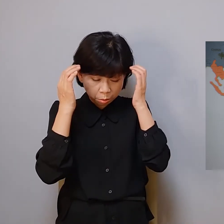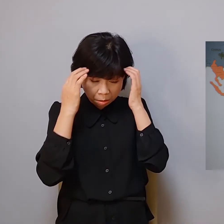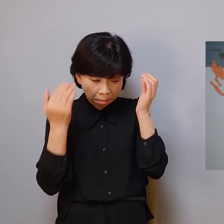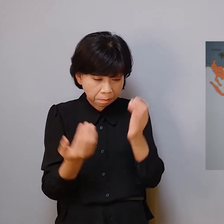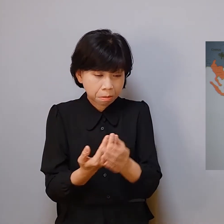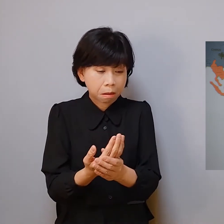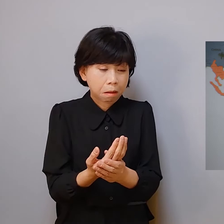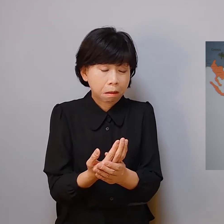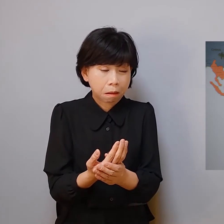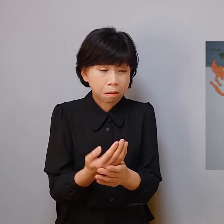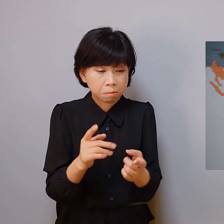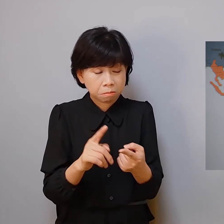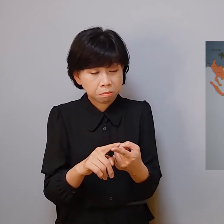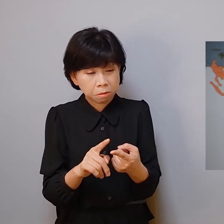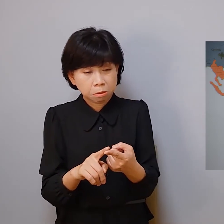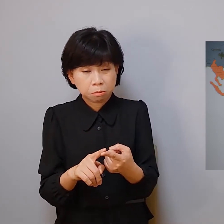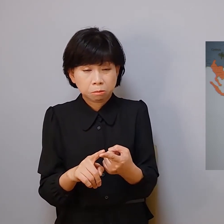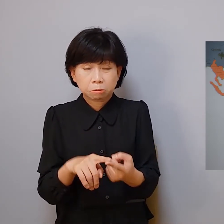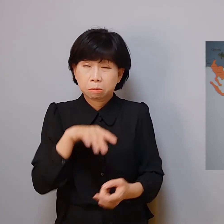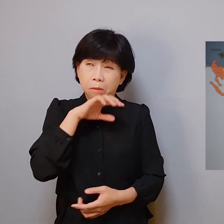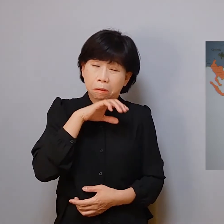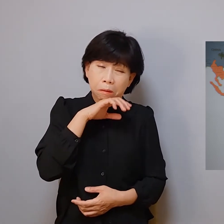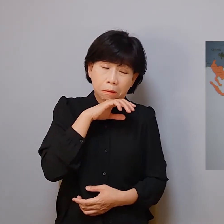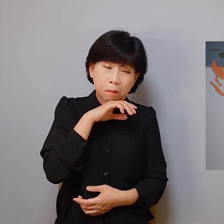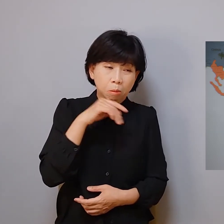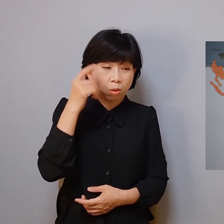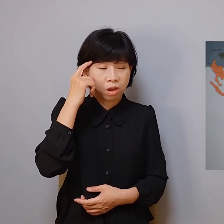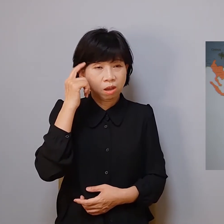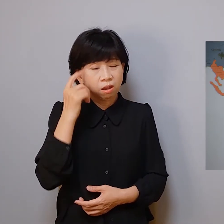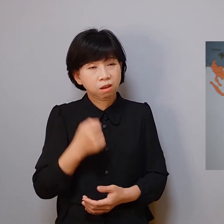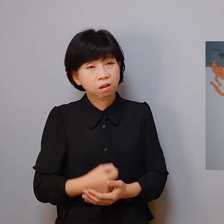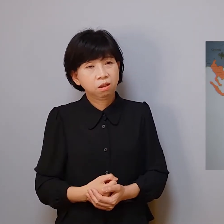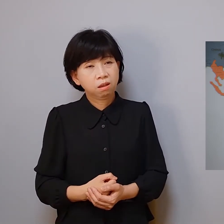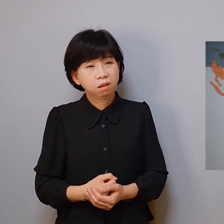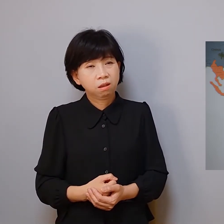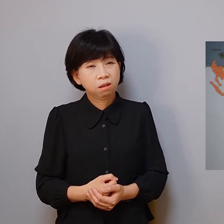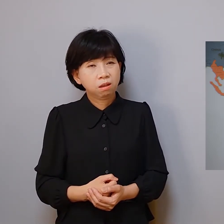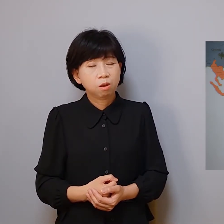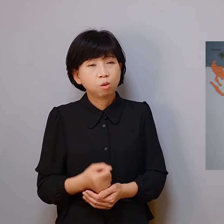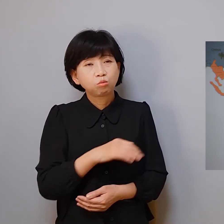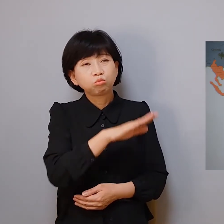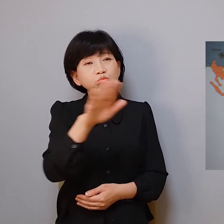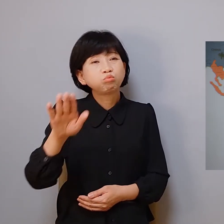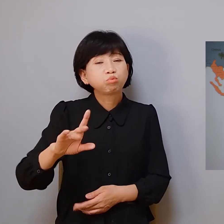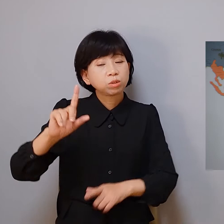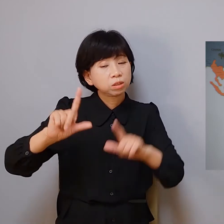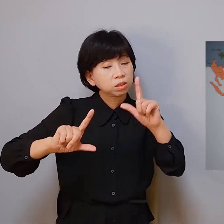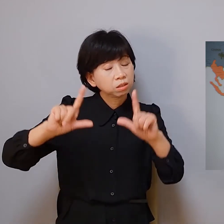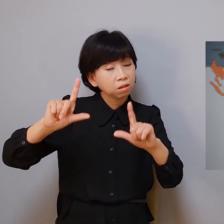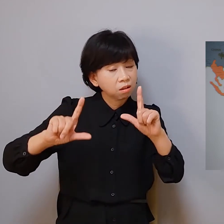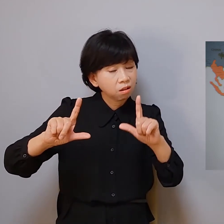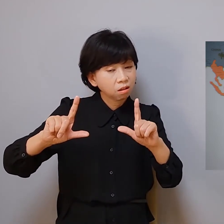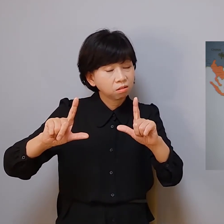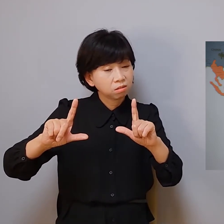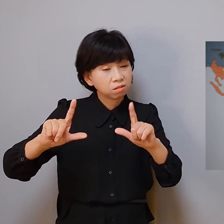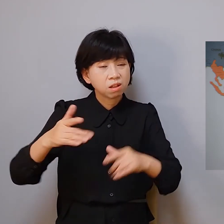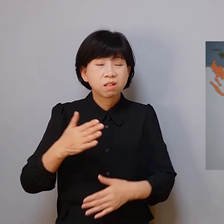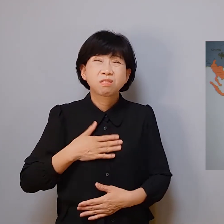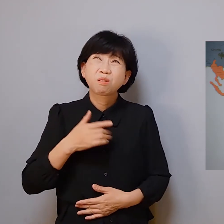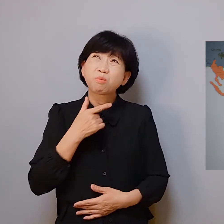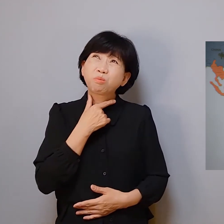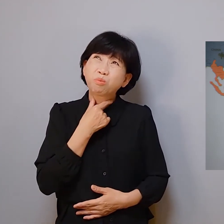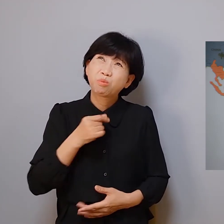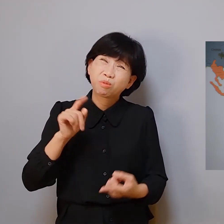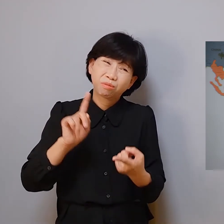못할까요? 우리에게 일어난 상황과 그런 어떤 형편들이 우리가 원하는 대로 되지